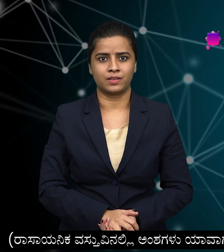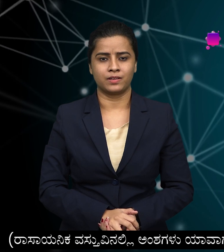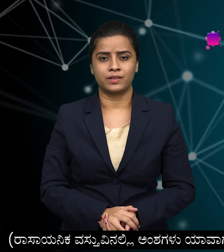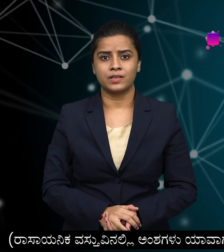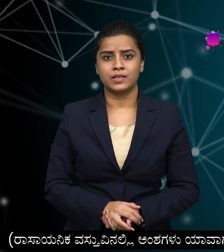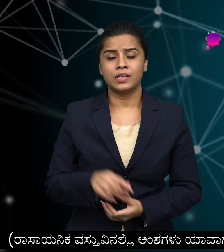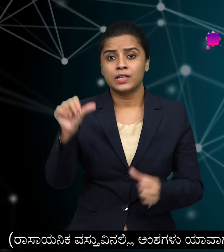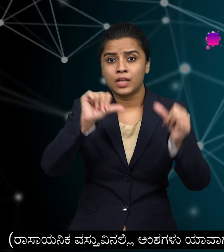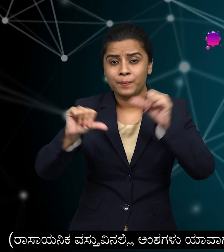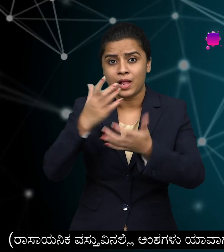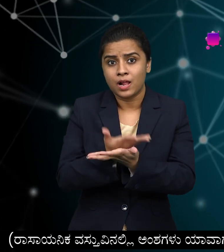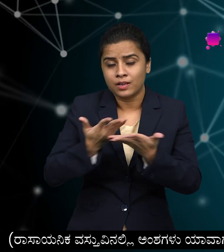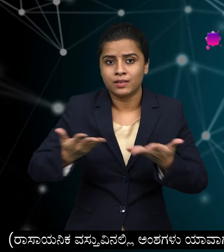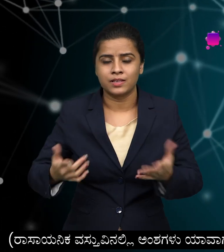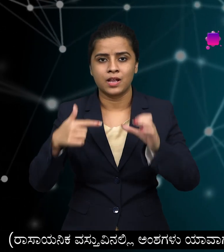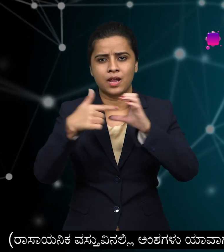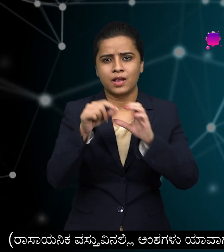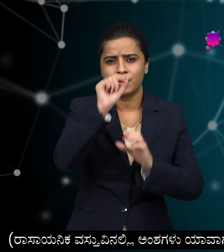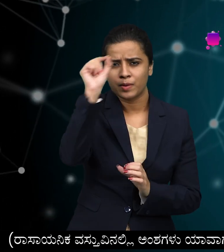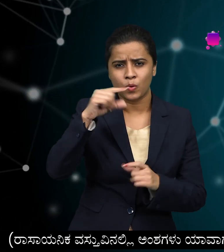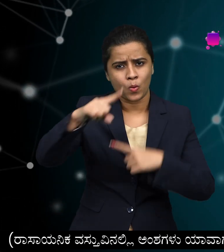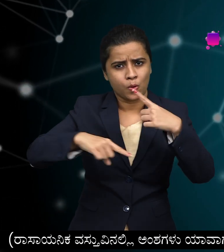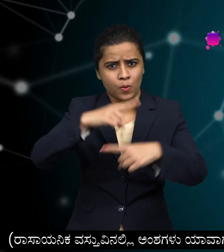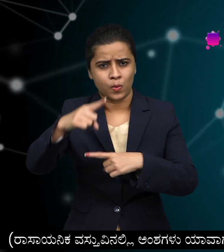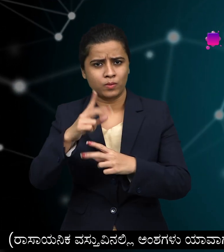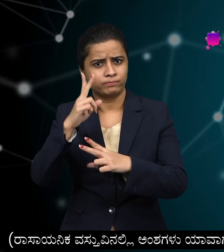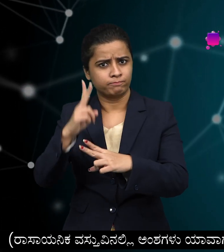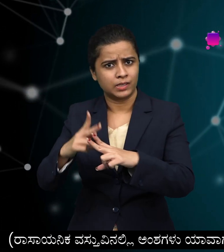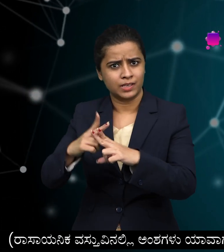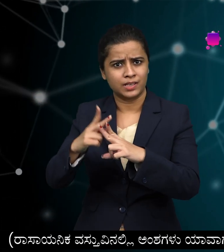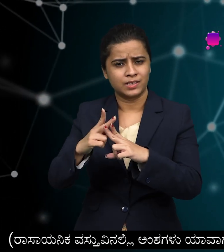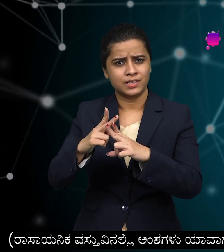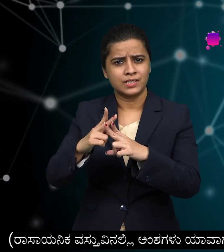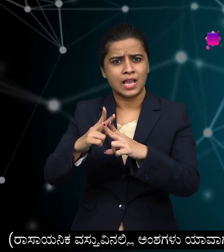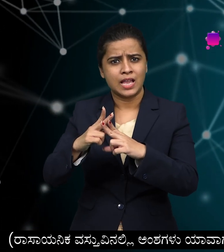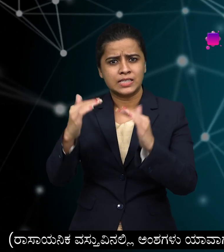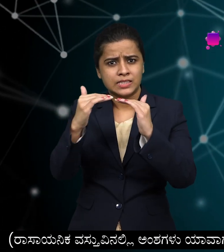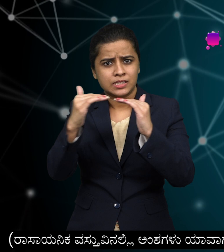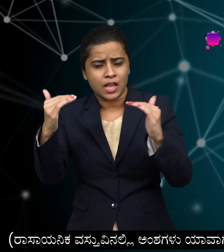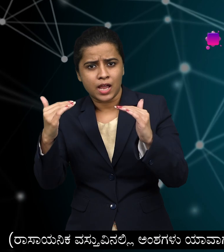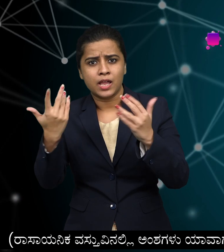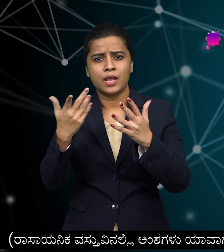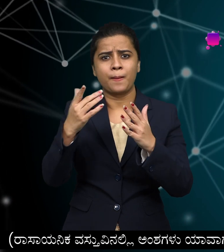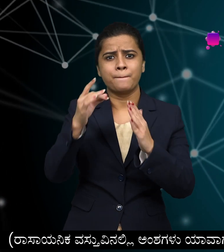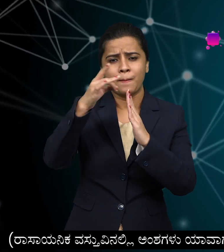ರಾಸಾಯನಿಕ ವಸ್ತುವಿನಲ್ಲಿ ಅಂಶಗಳು ಯಾವಾಗಲೂ ದ್ರವ್ಯರಾಶಿಯಿಂದ ನಿರ್ದಿಷ್ಟ ಪ್ರಮಾಣದಲ್ಲಿ ಇರುತ್ತವೆ.